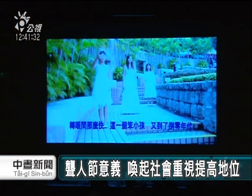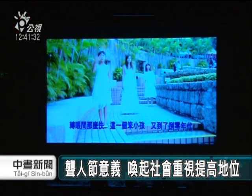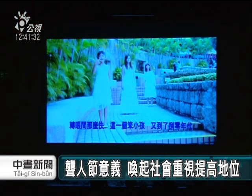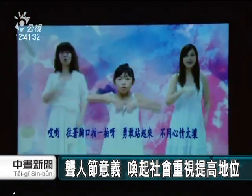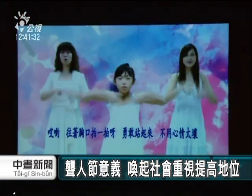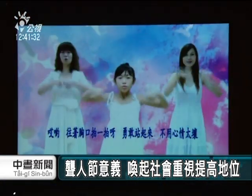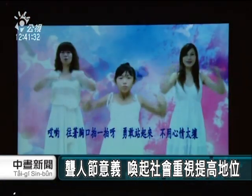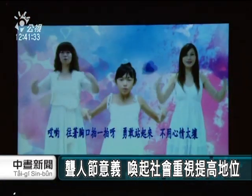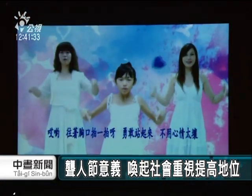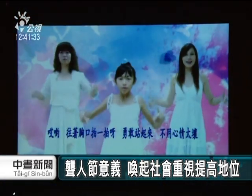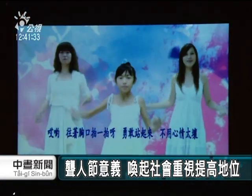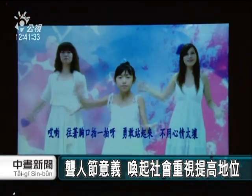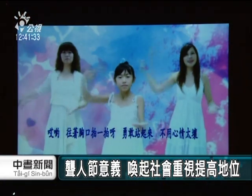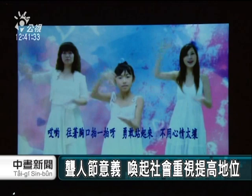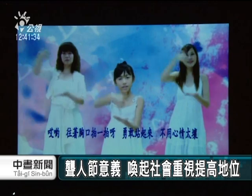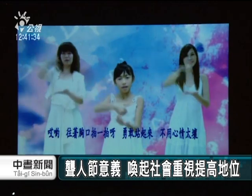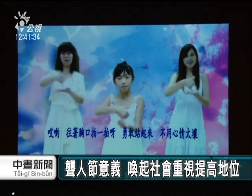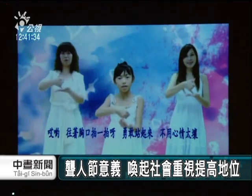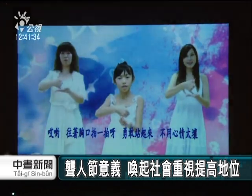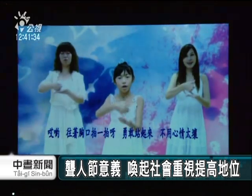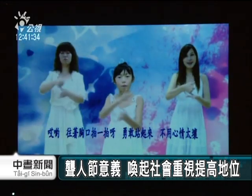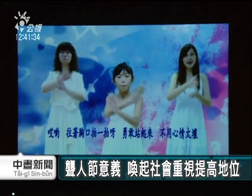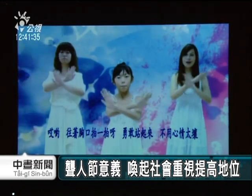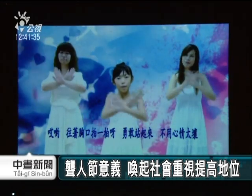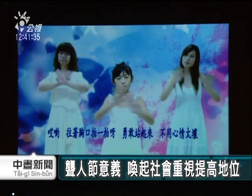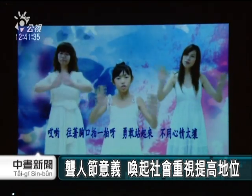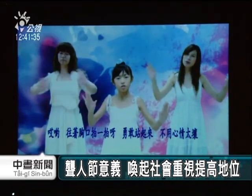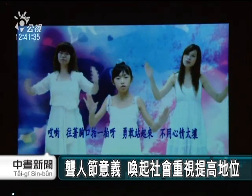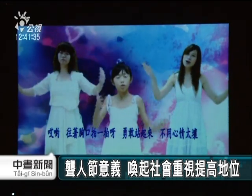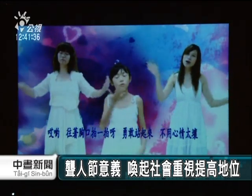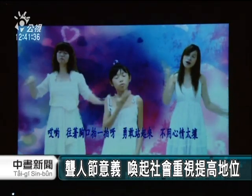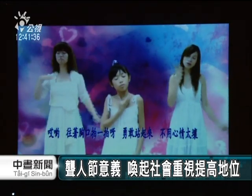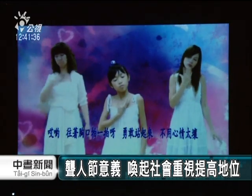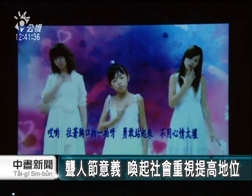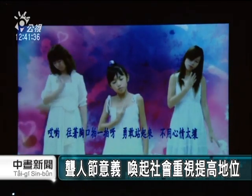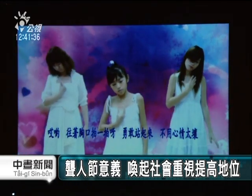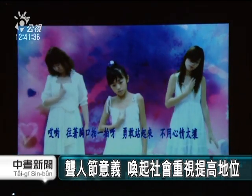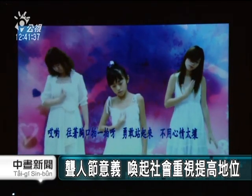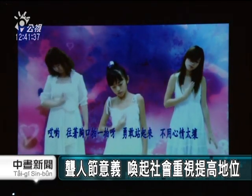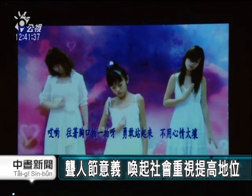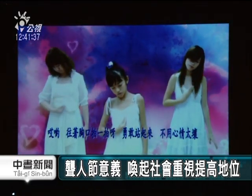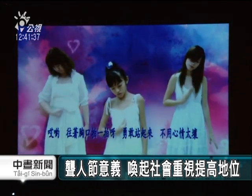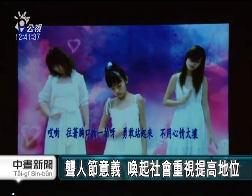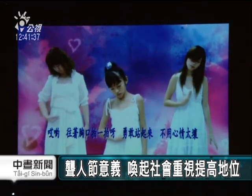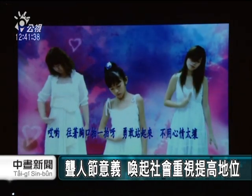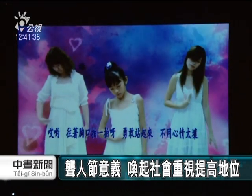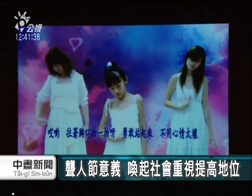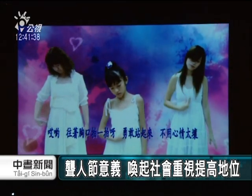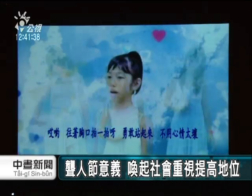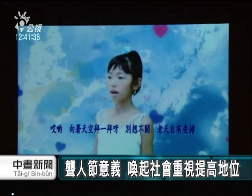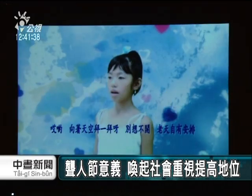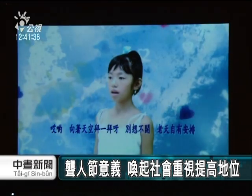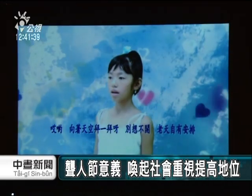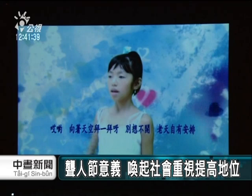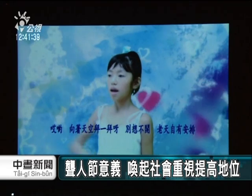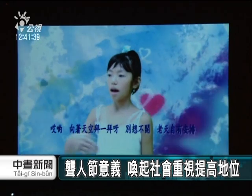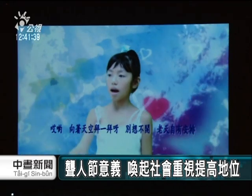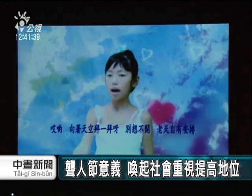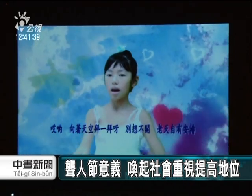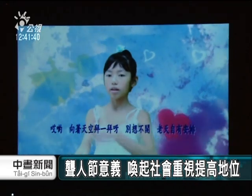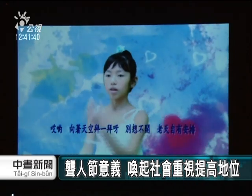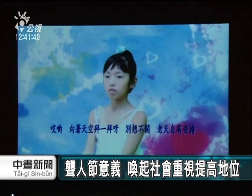看。 刚刚起来，不用心，心太坏。